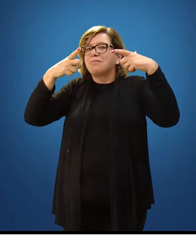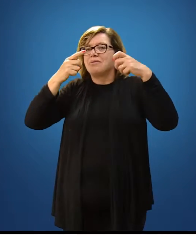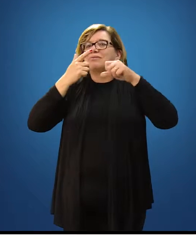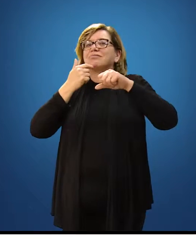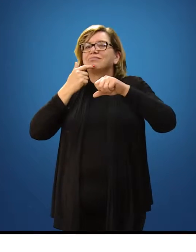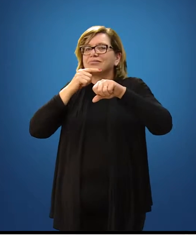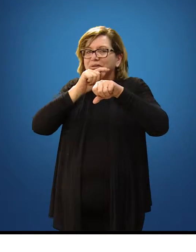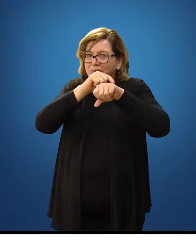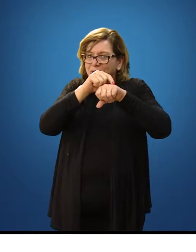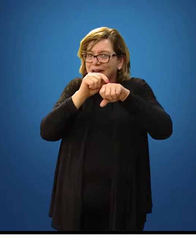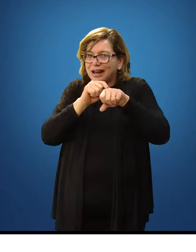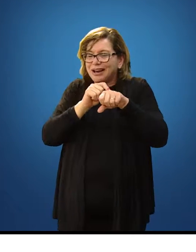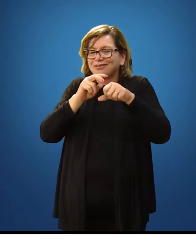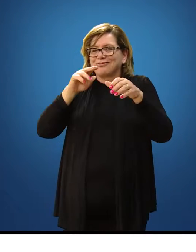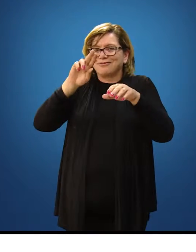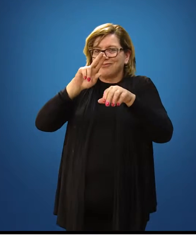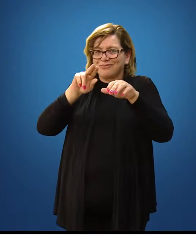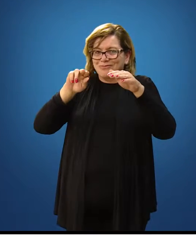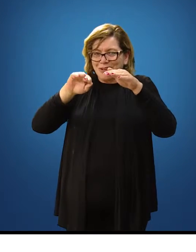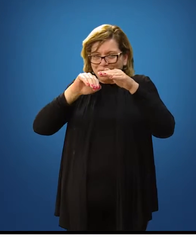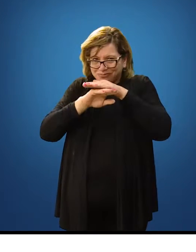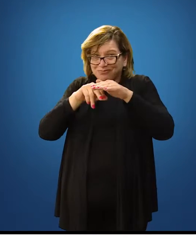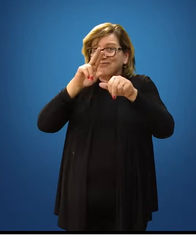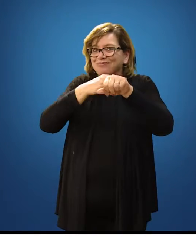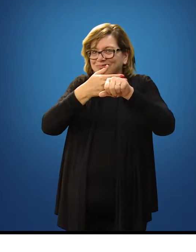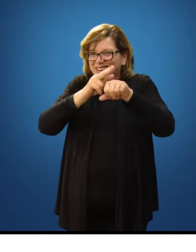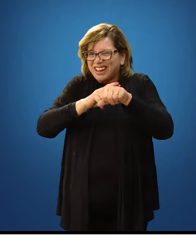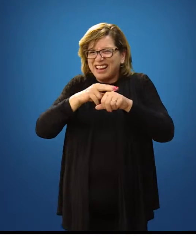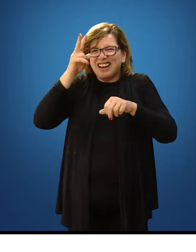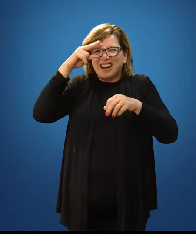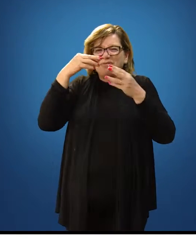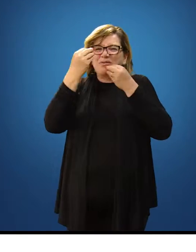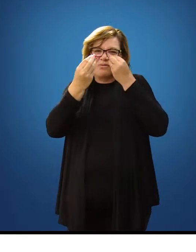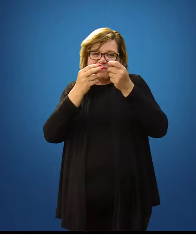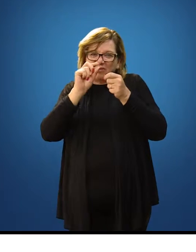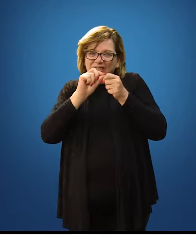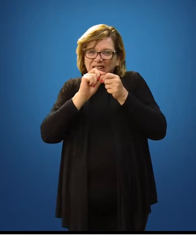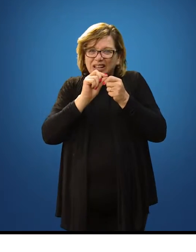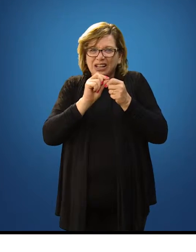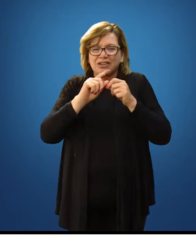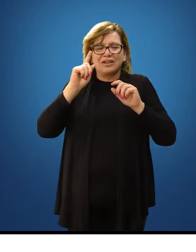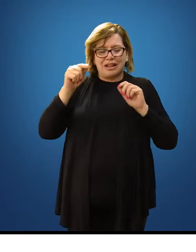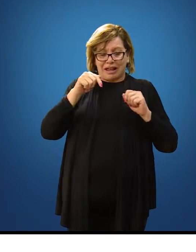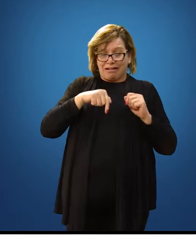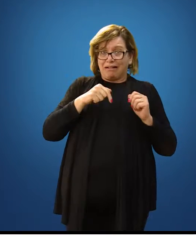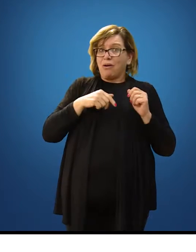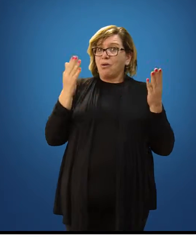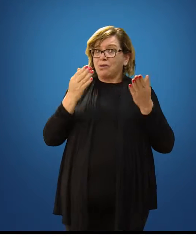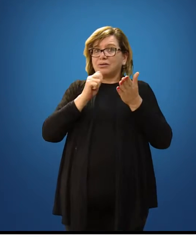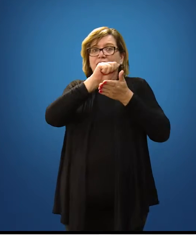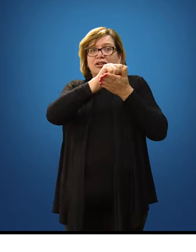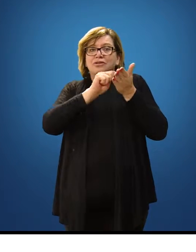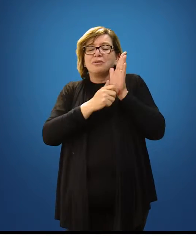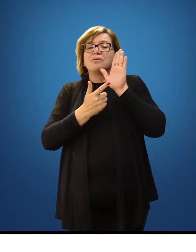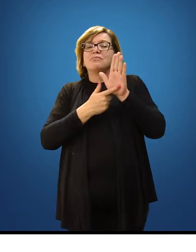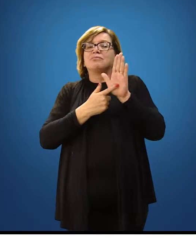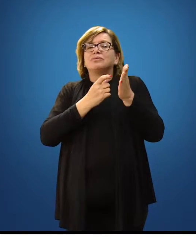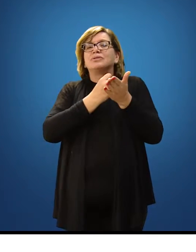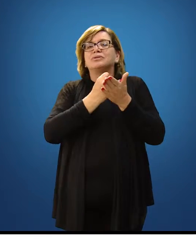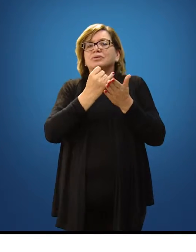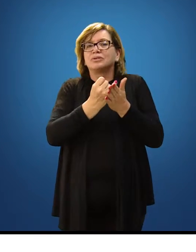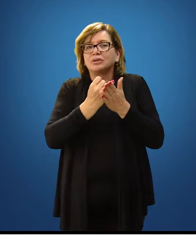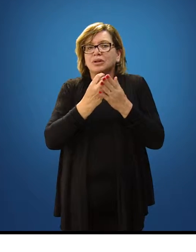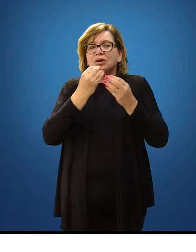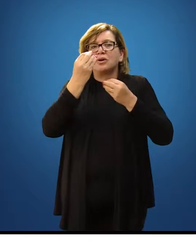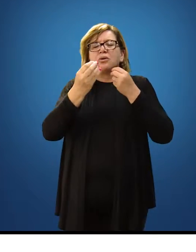chocolate, do modo de fazer? Muito bem, você aqui apresentou a introdução, né? Alguns